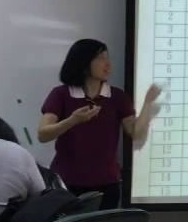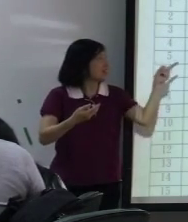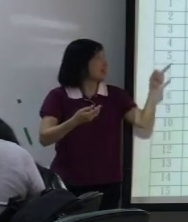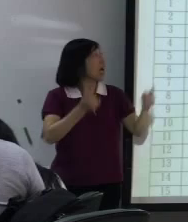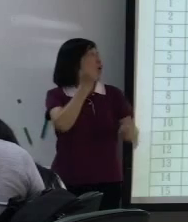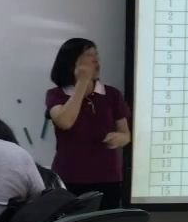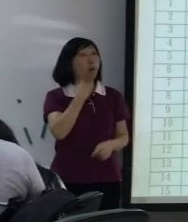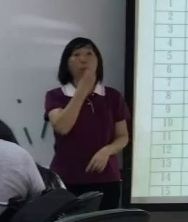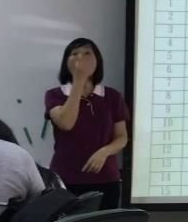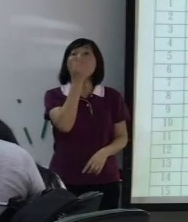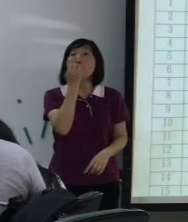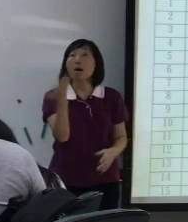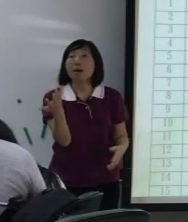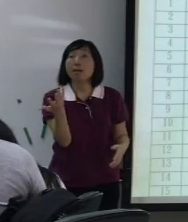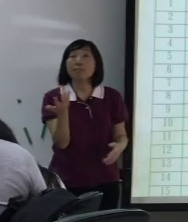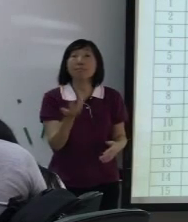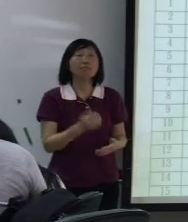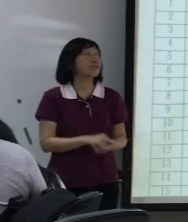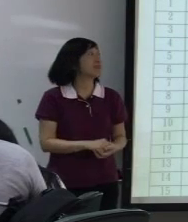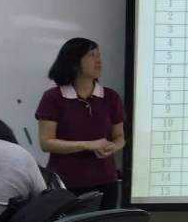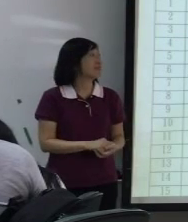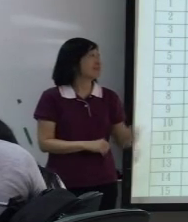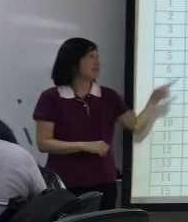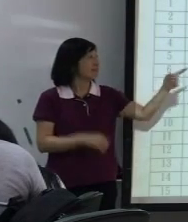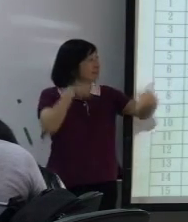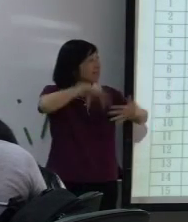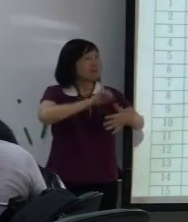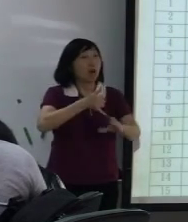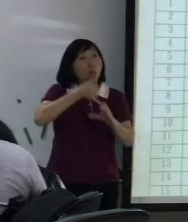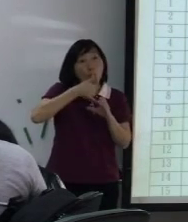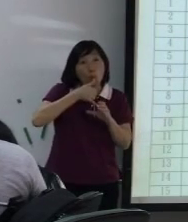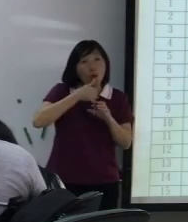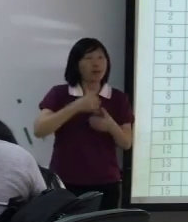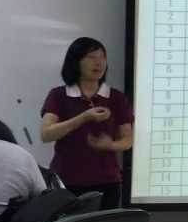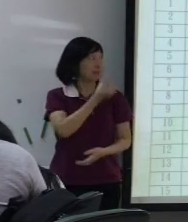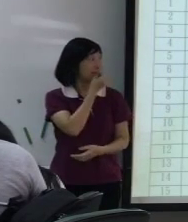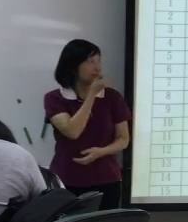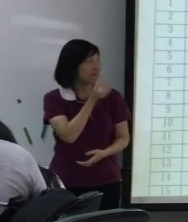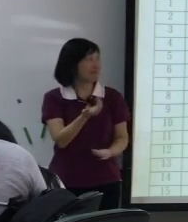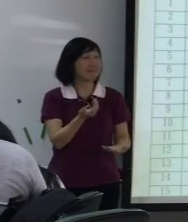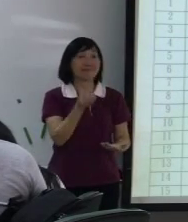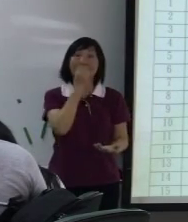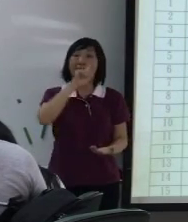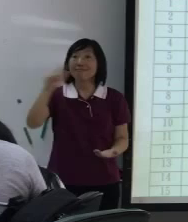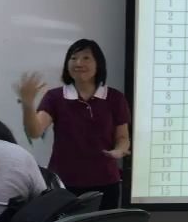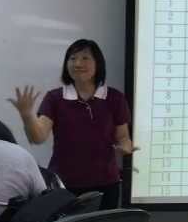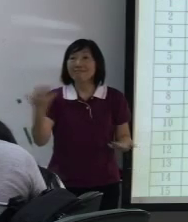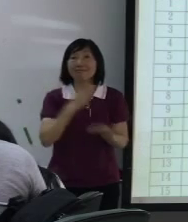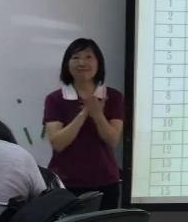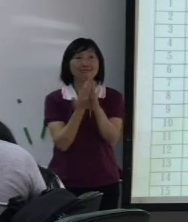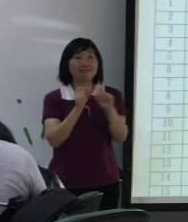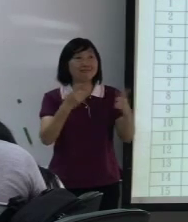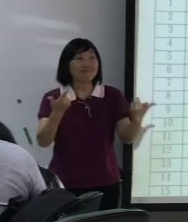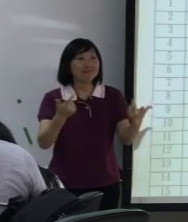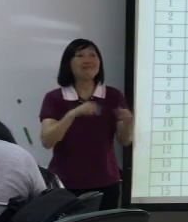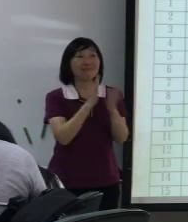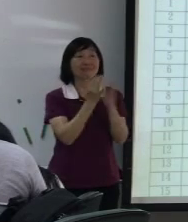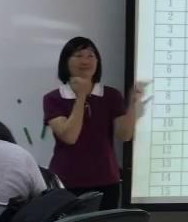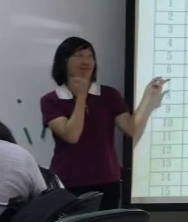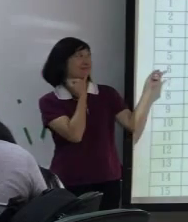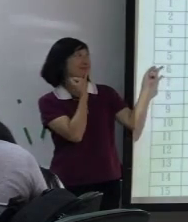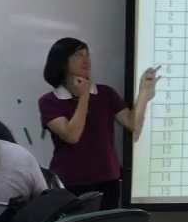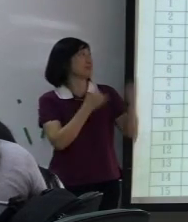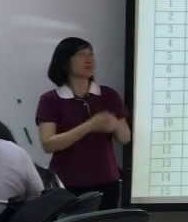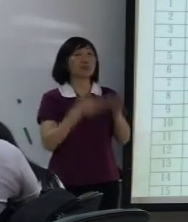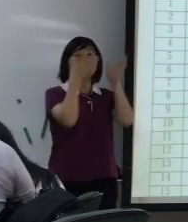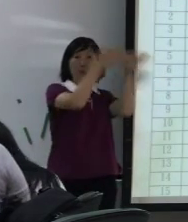找饮食哦，那里面包括饮料、食品、食物，都可以在这一类